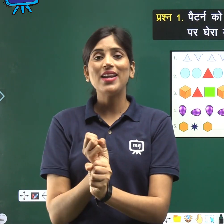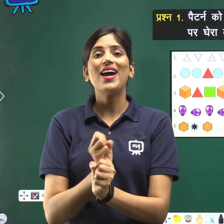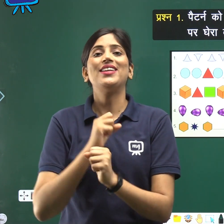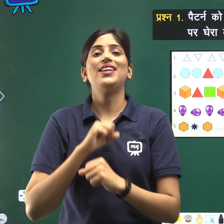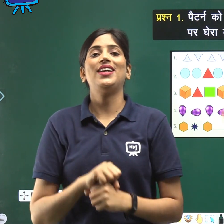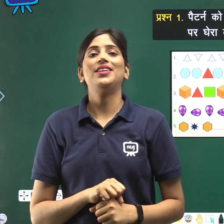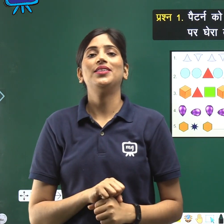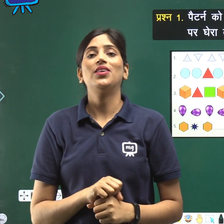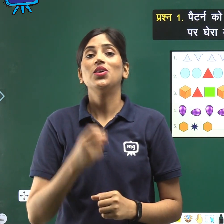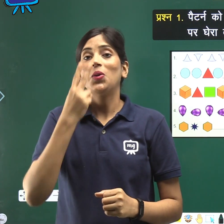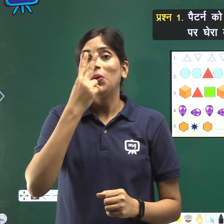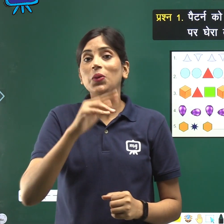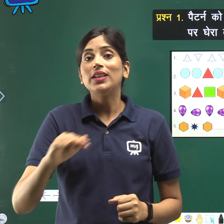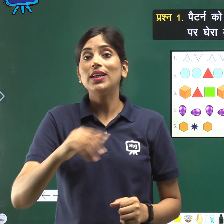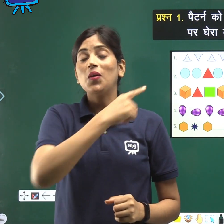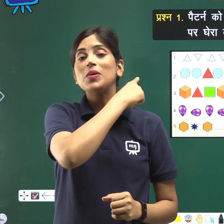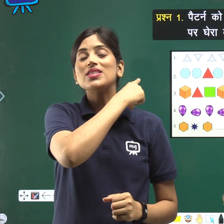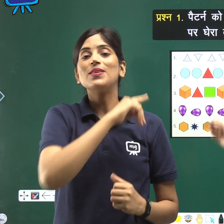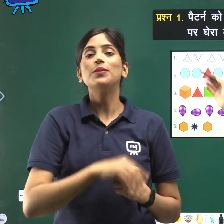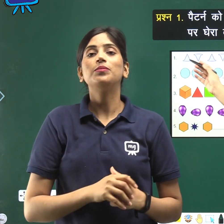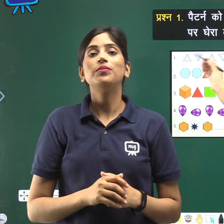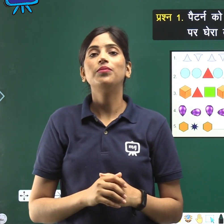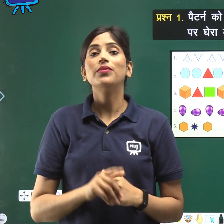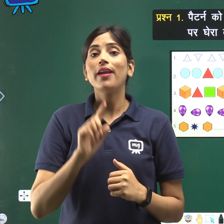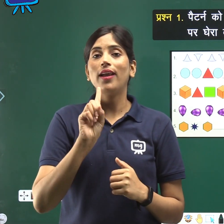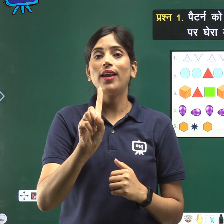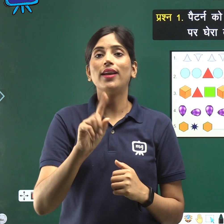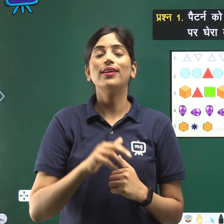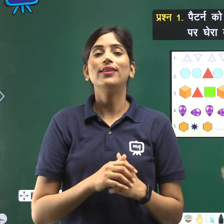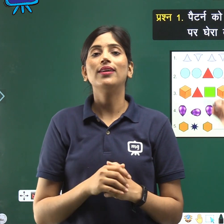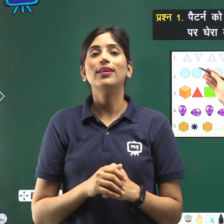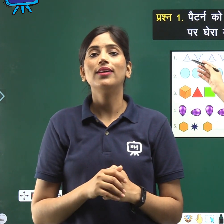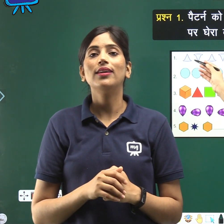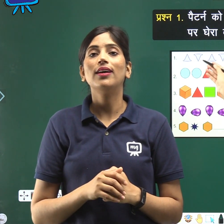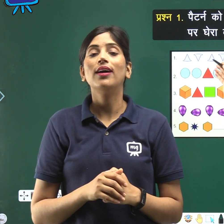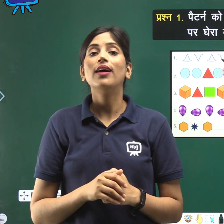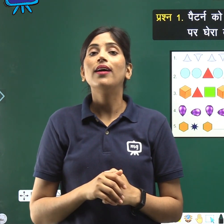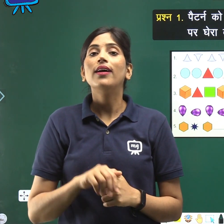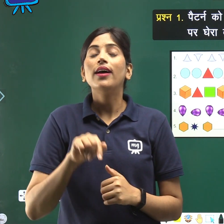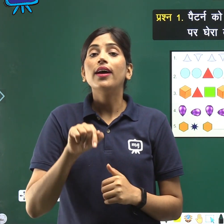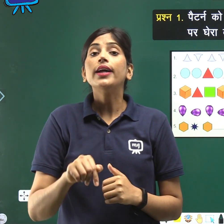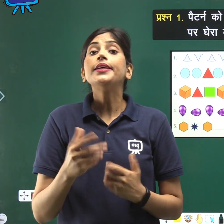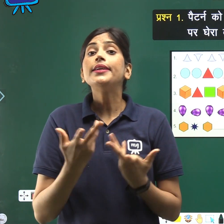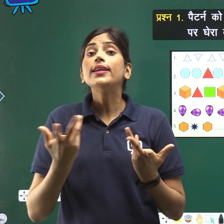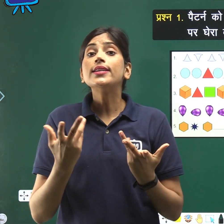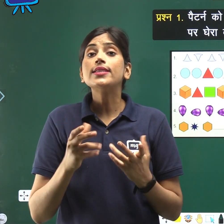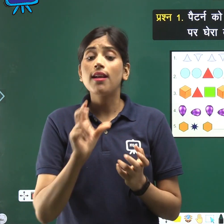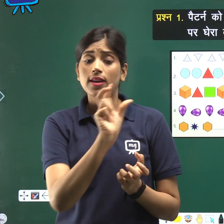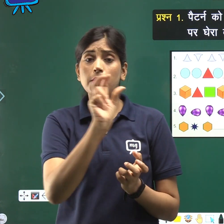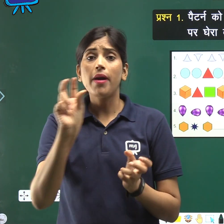बनाइए। देखो बच्चों, 1, ये किस तरह की पैटर्न है?